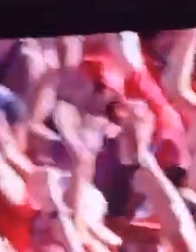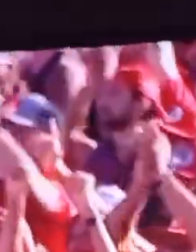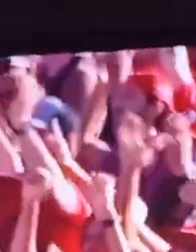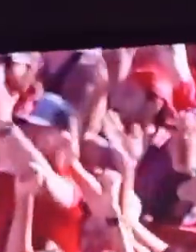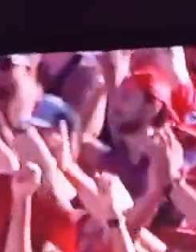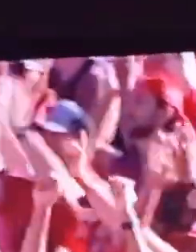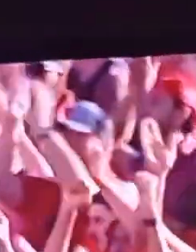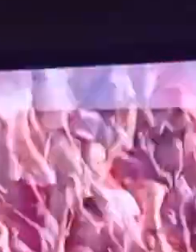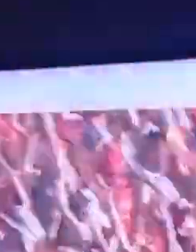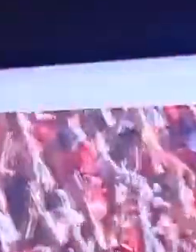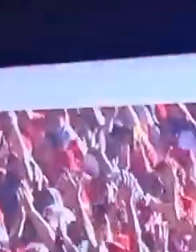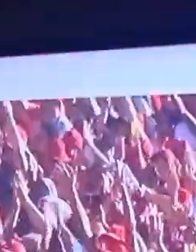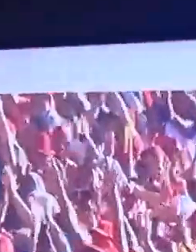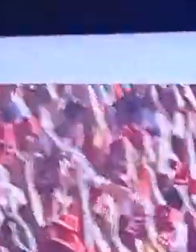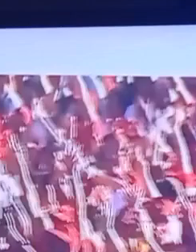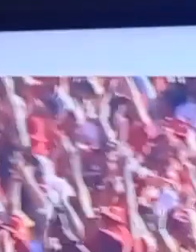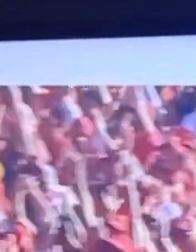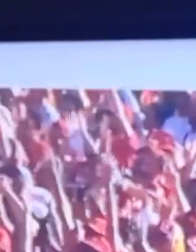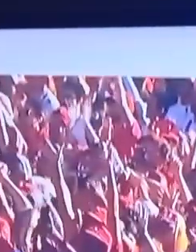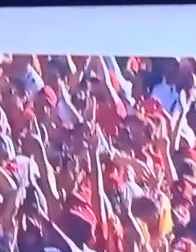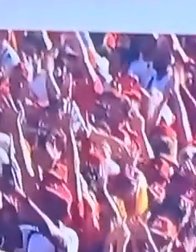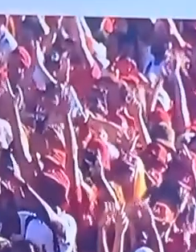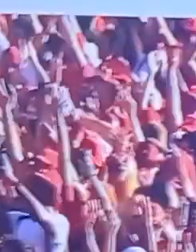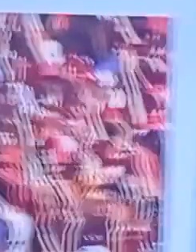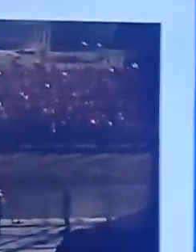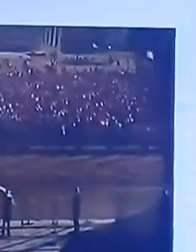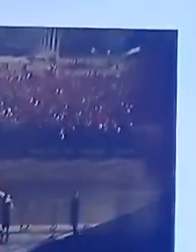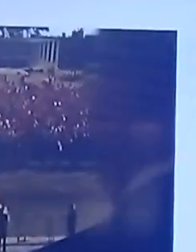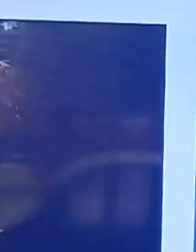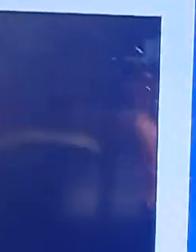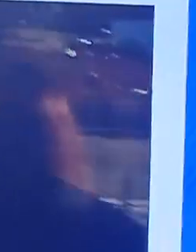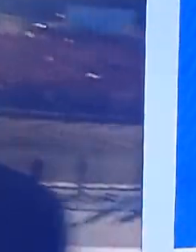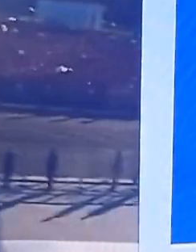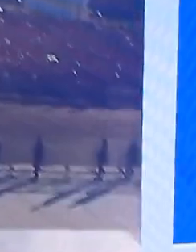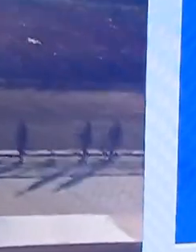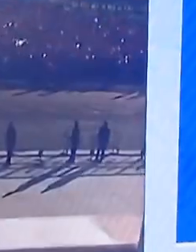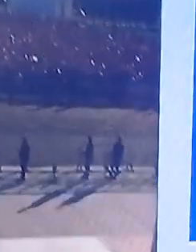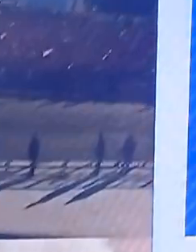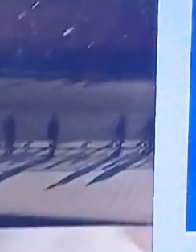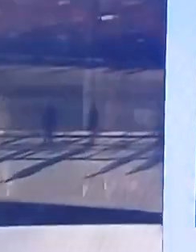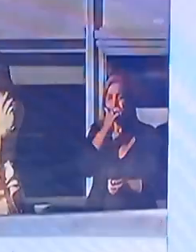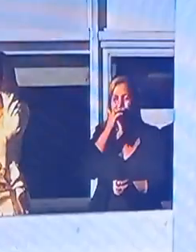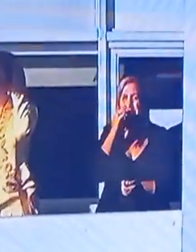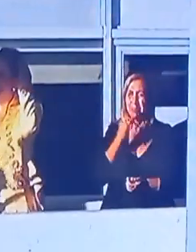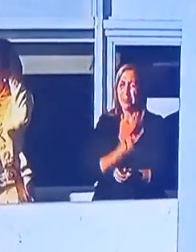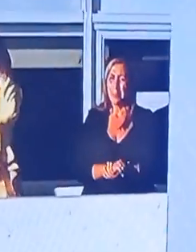Com muita dificuldade, não só pela emoção, mas pelo problema que... Bom, tivemos aí